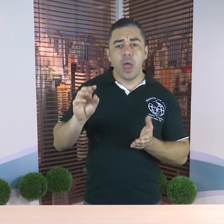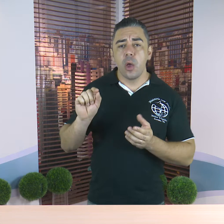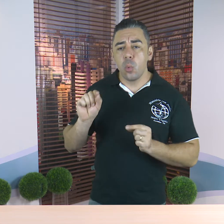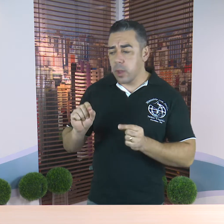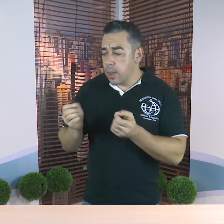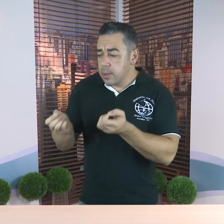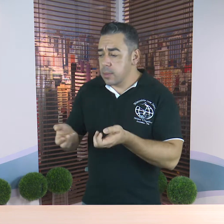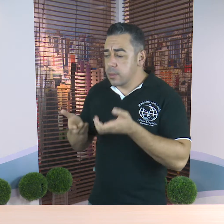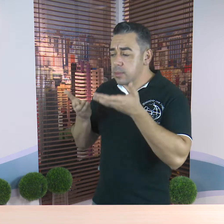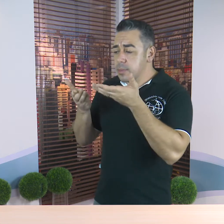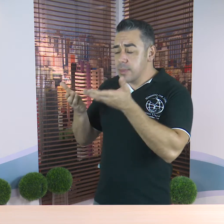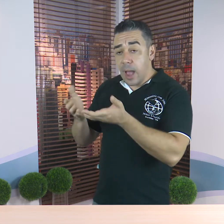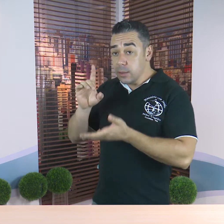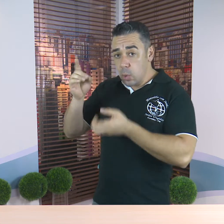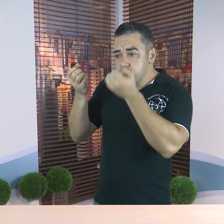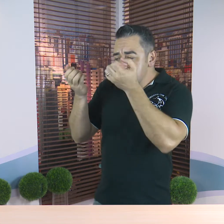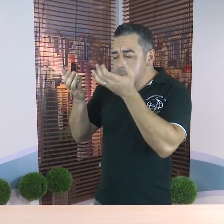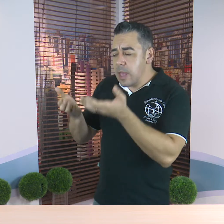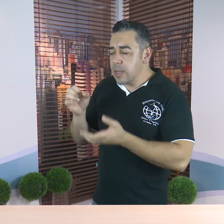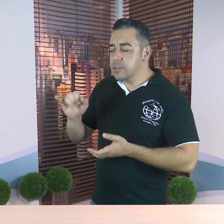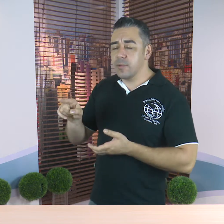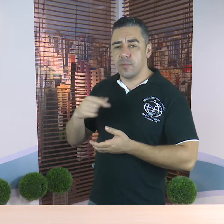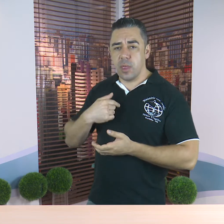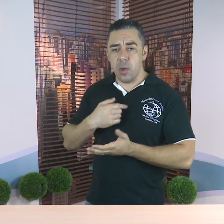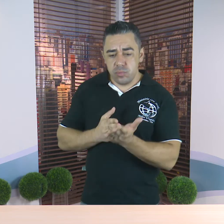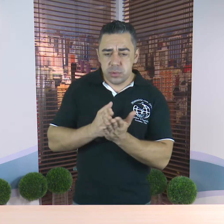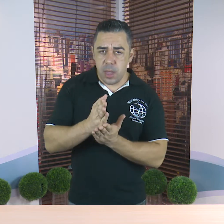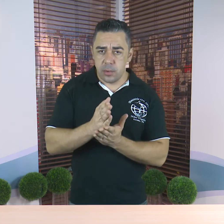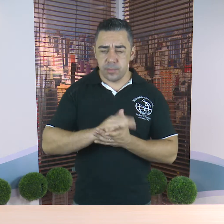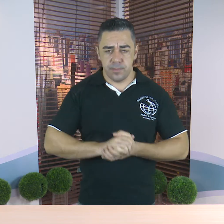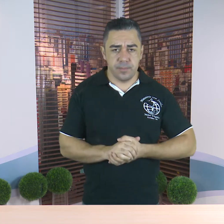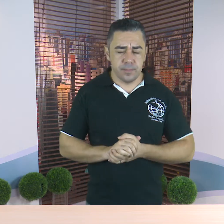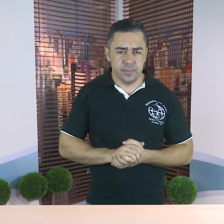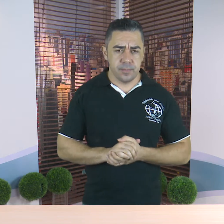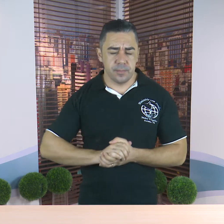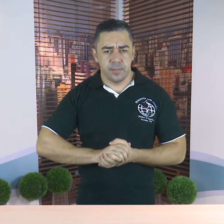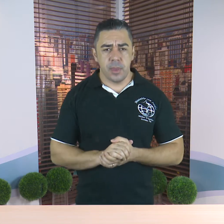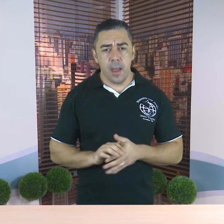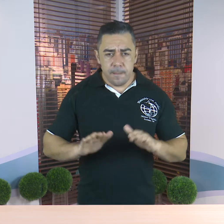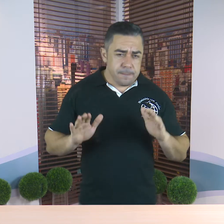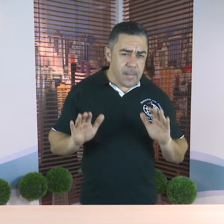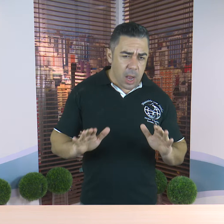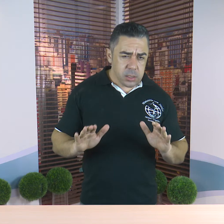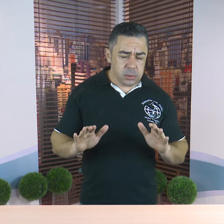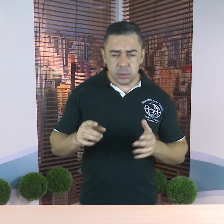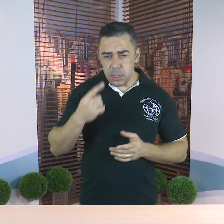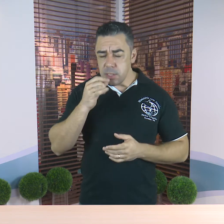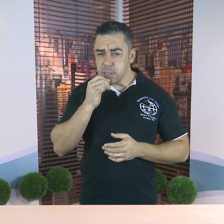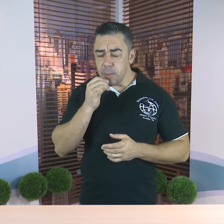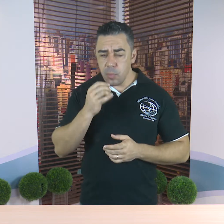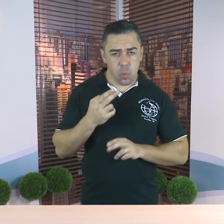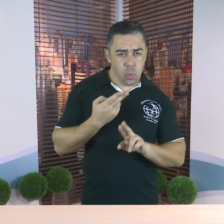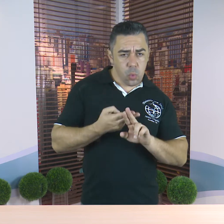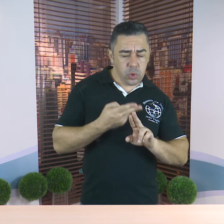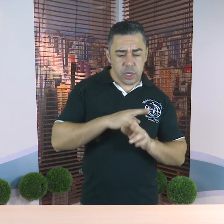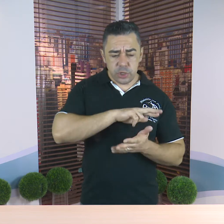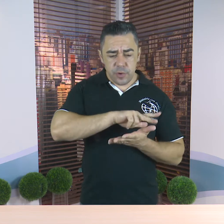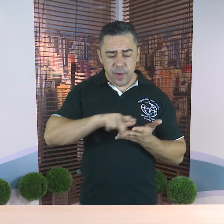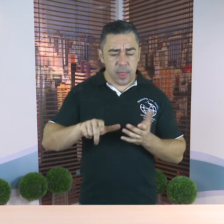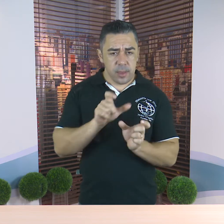exemplo. A ideia de reforçar conceitos por outras palavras nos permite perceber a diferença